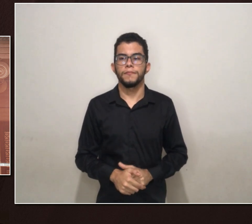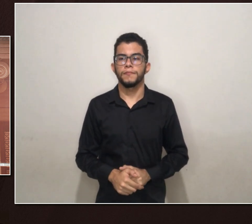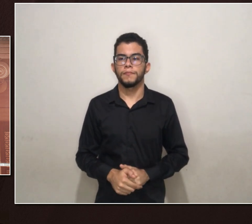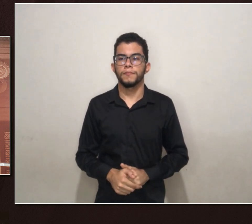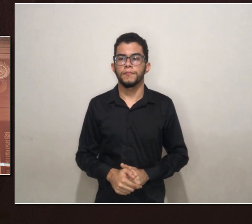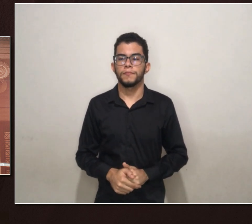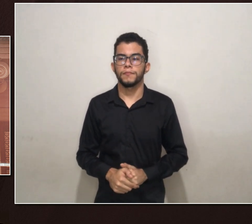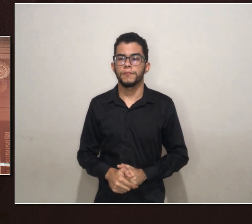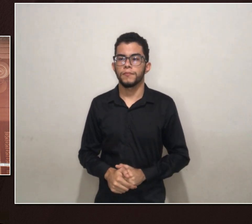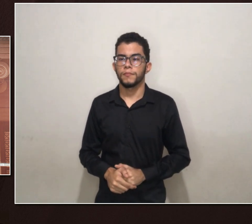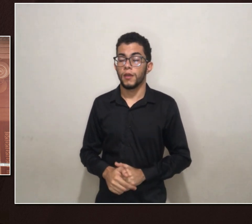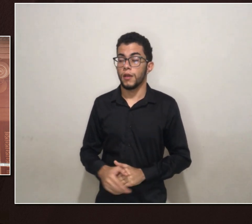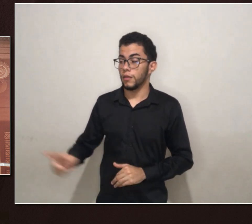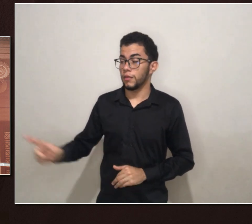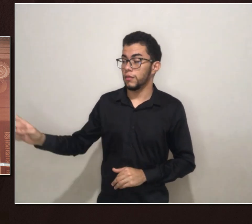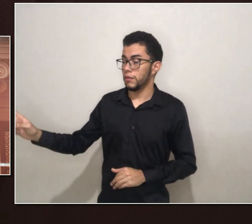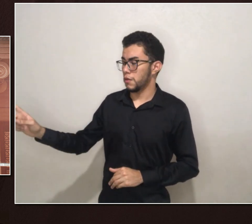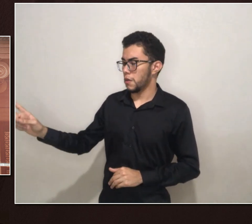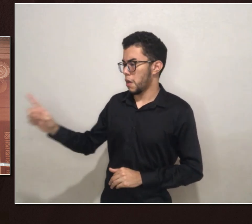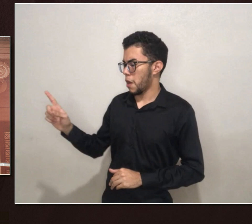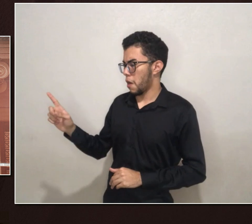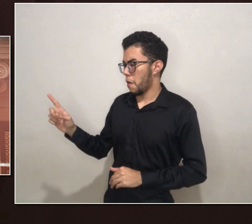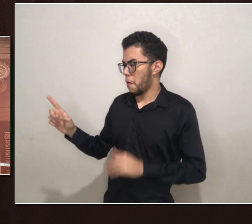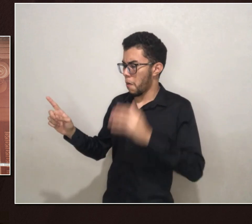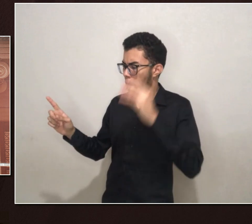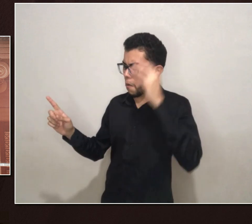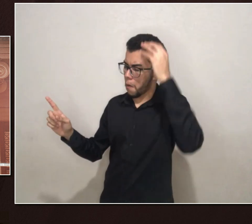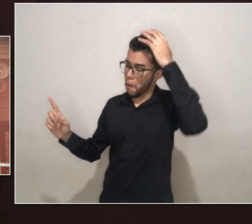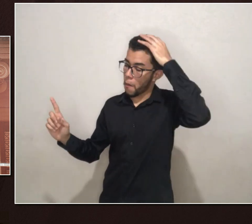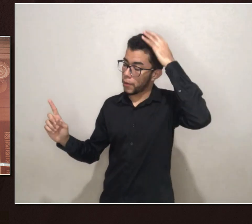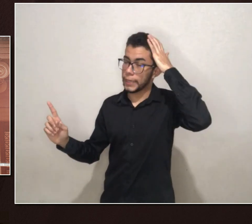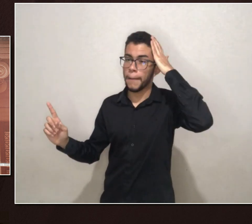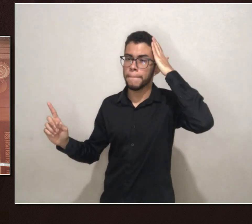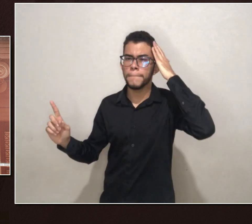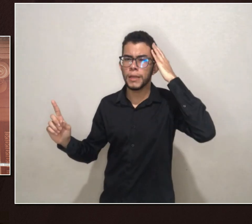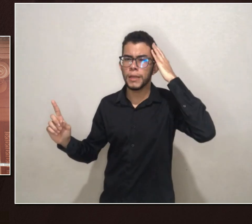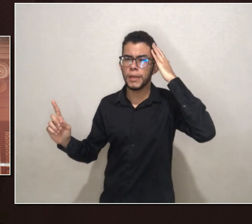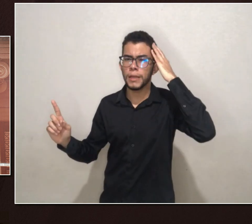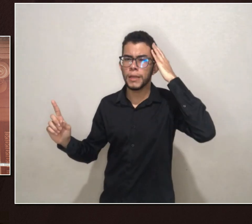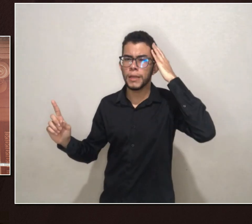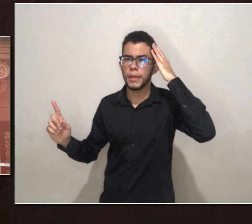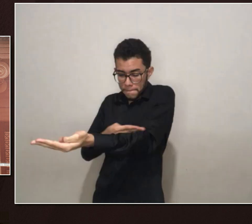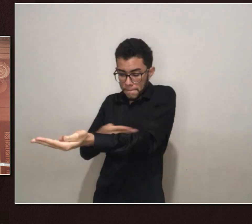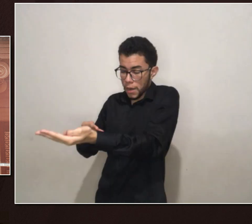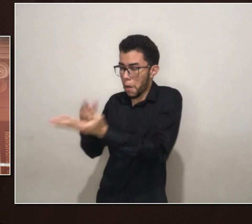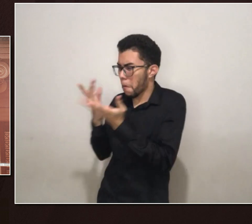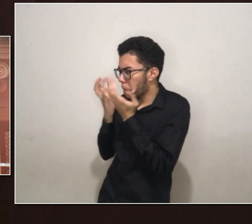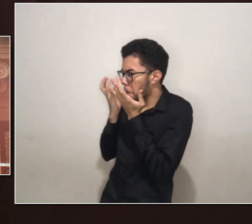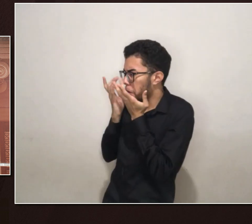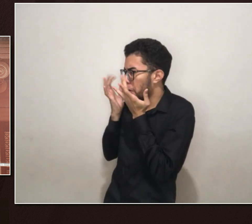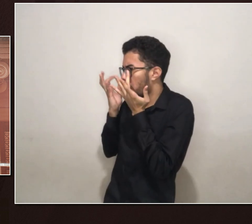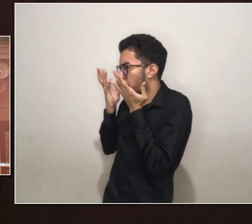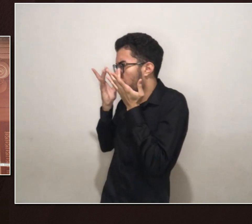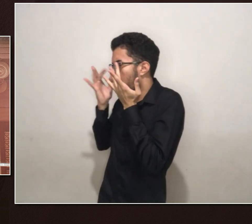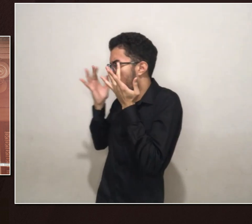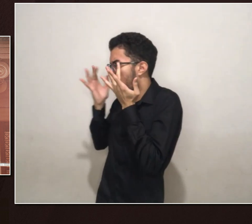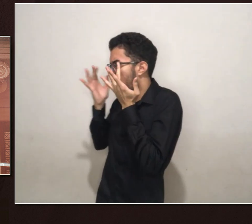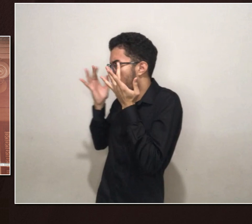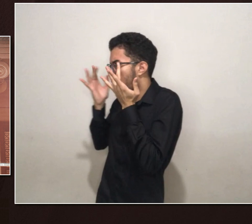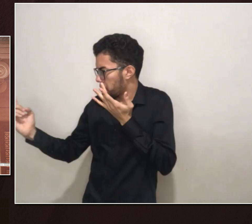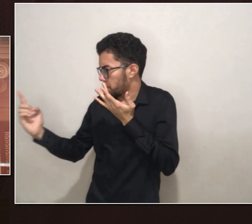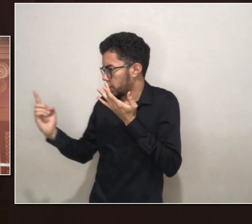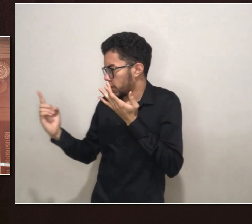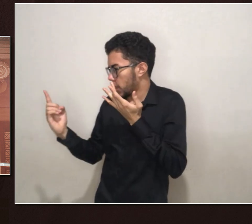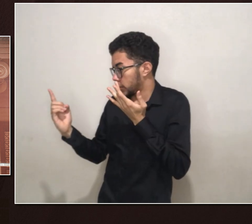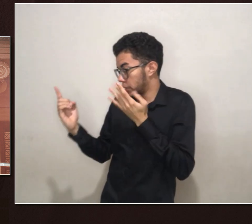eram brancos como a alva lã, como neve, os olhos como chama de fogo, os pés semelhantes ao